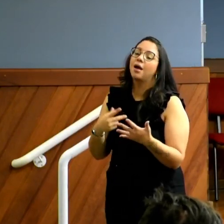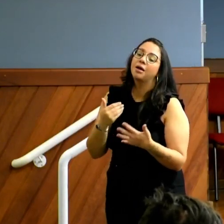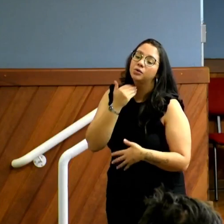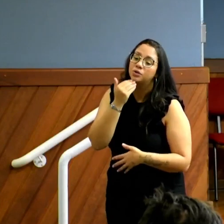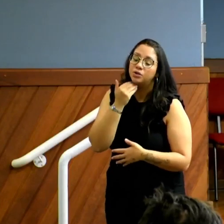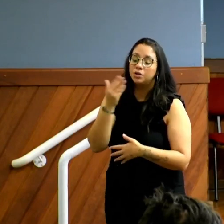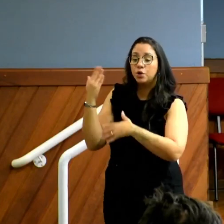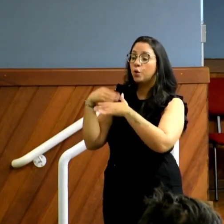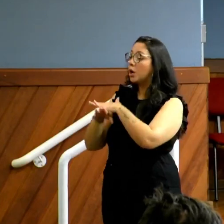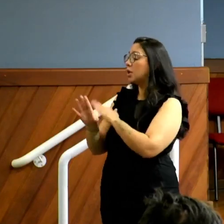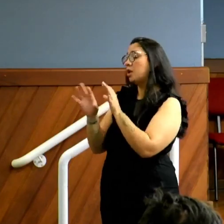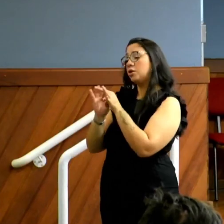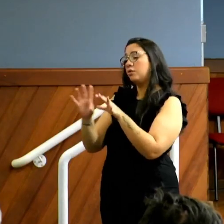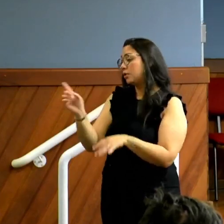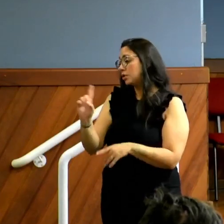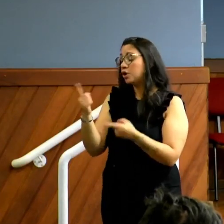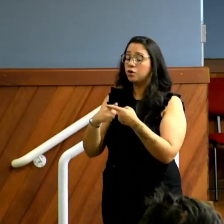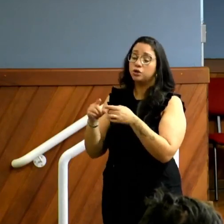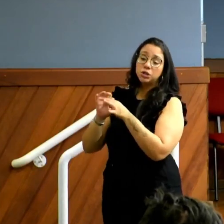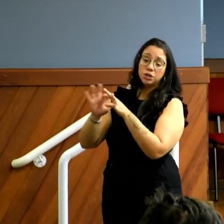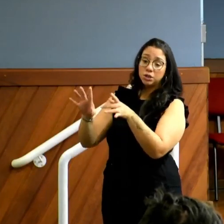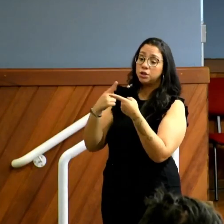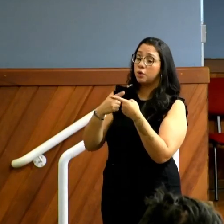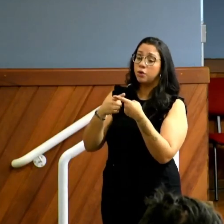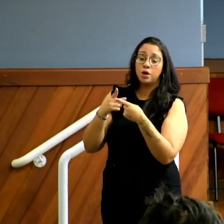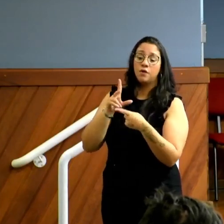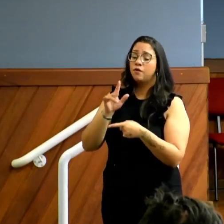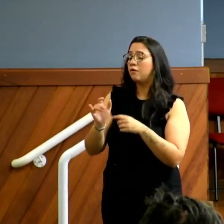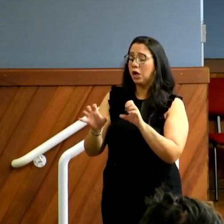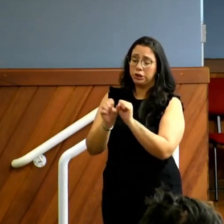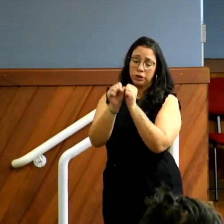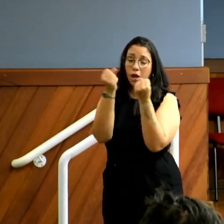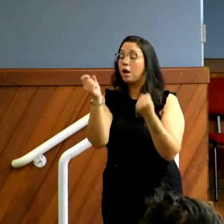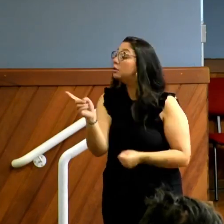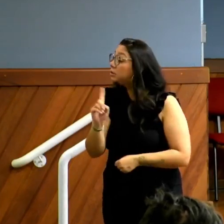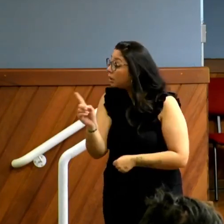guarda e nunca mais vai sair, porque se ele sair daqui ele vai ter um choque. E aí ele vai... Não,